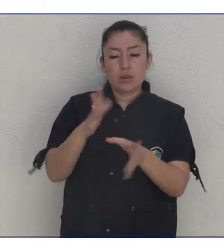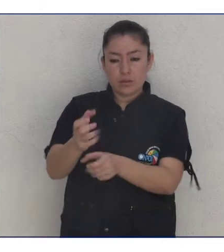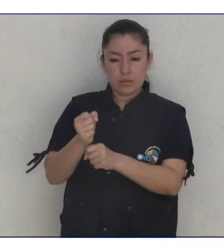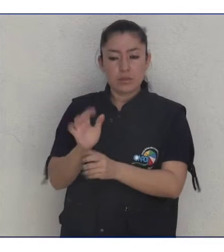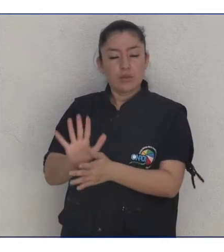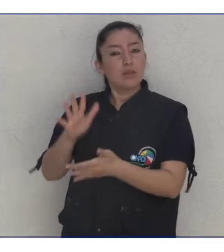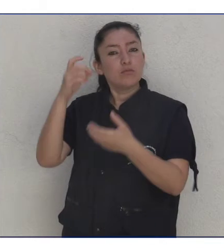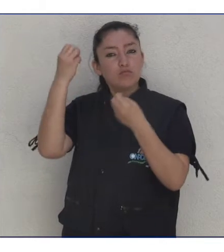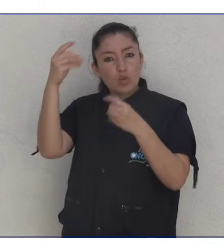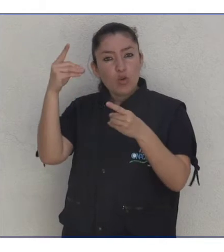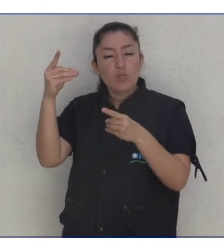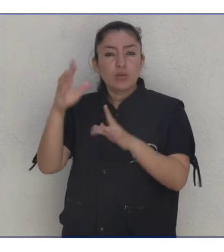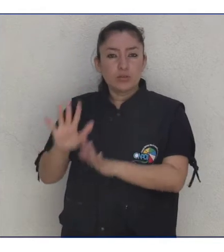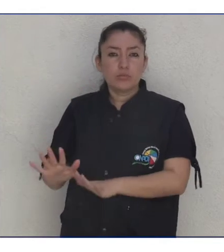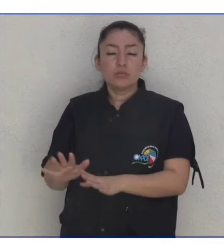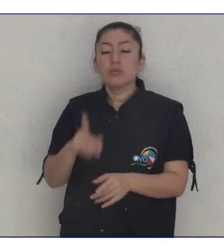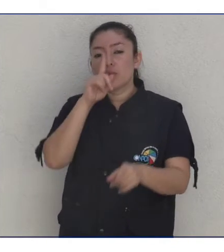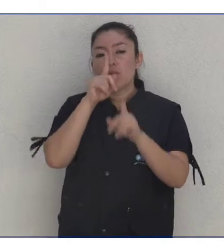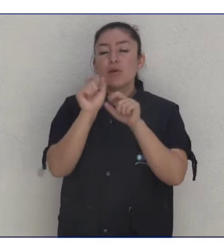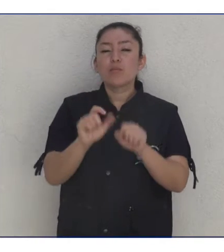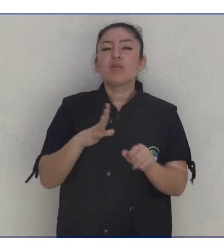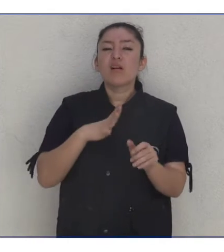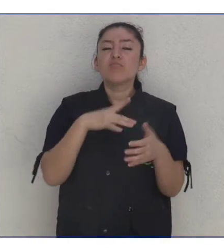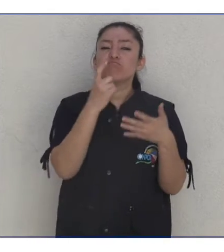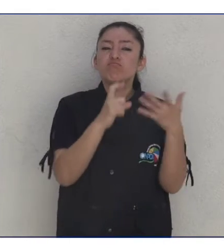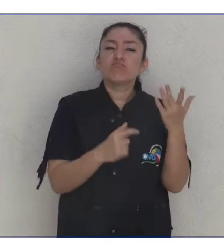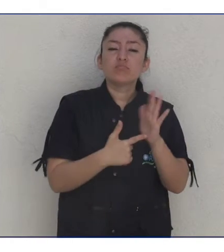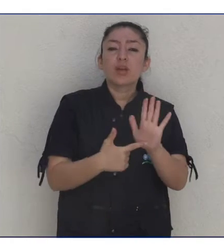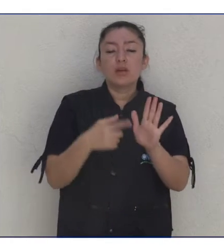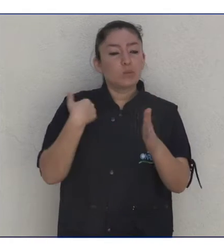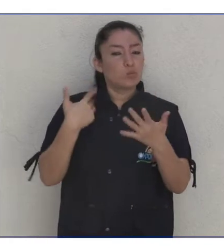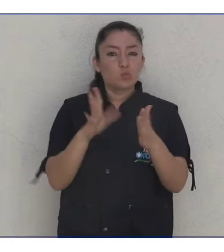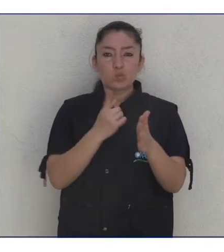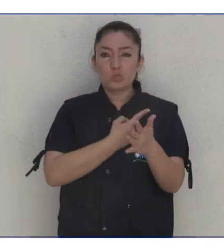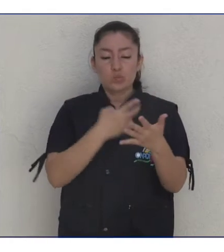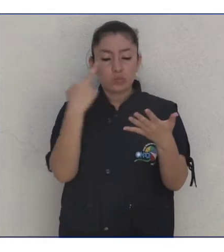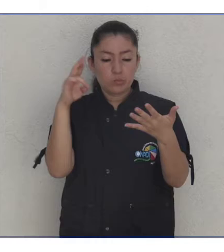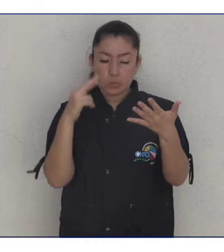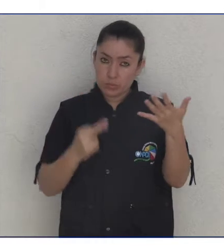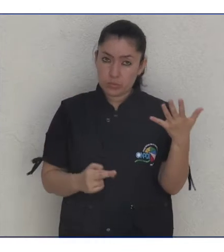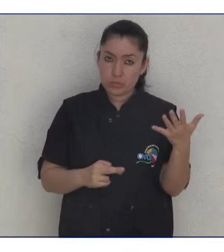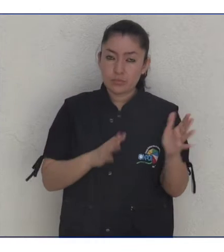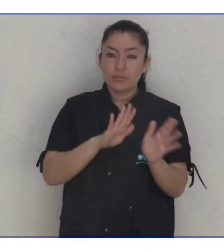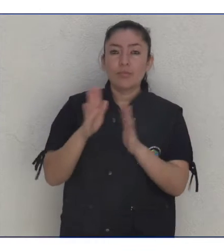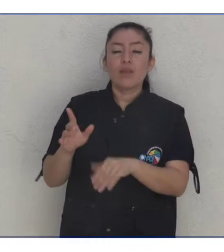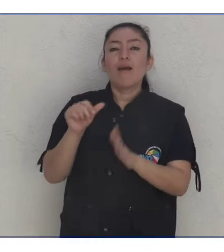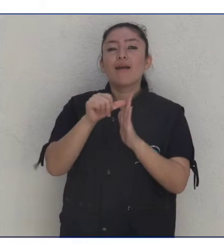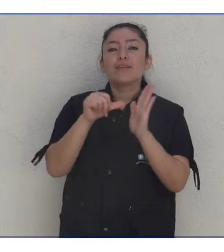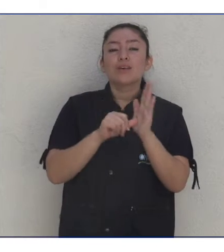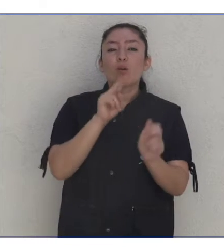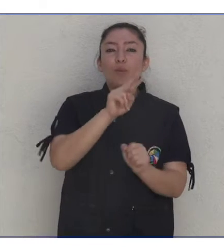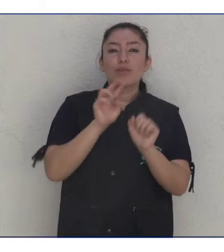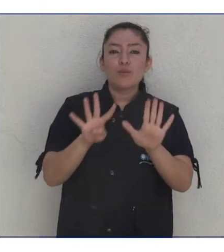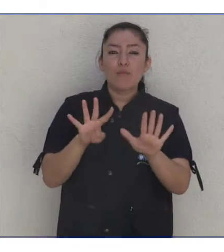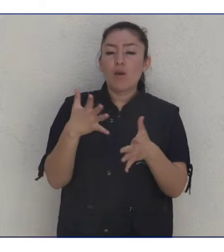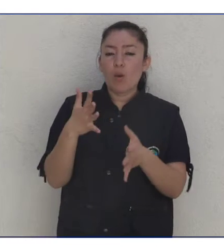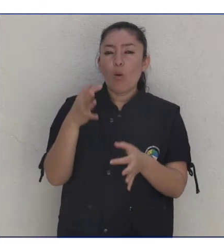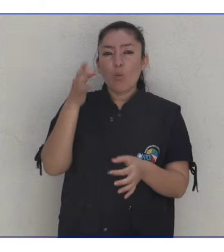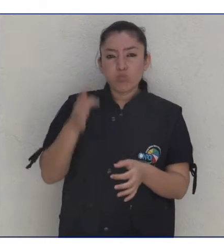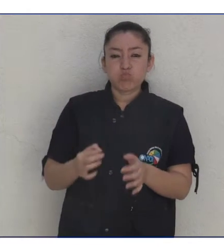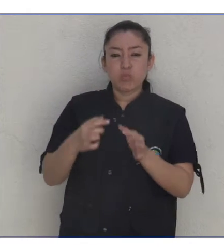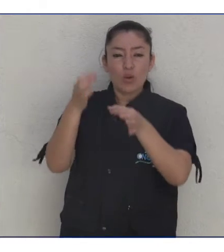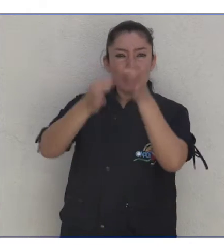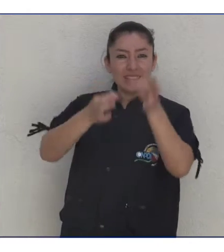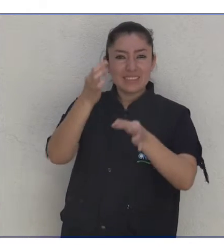tiempo total de clasificación. En estos casos será procedente el recurso de revisión. Artículo 29. Orden